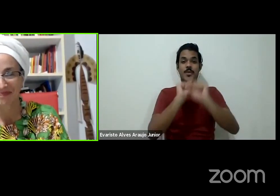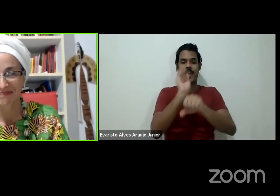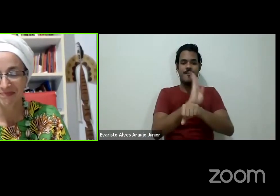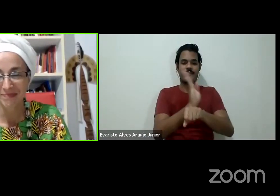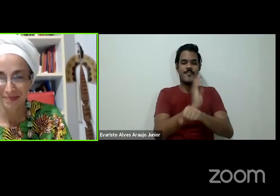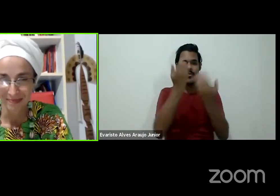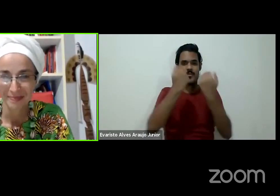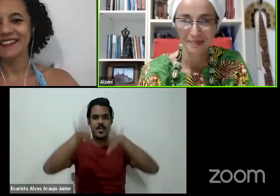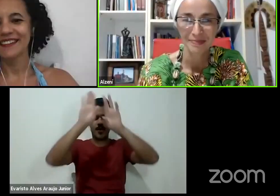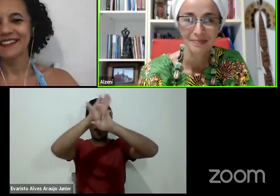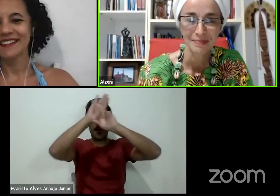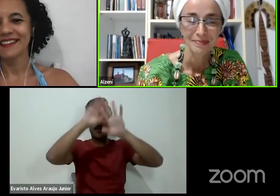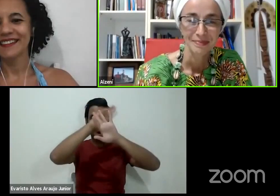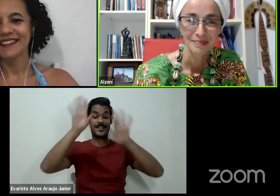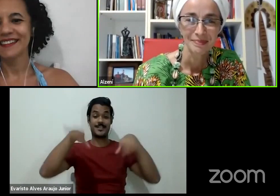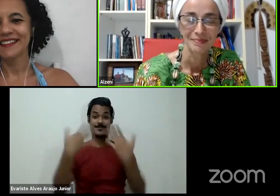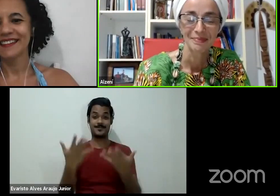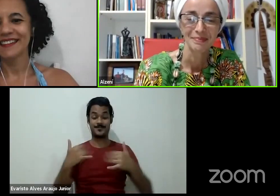satisfação.